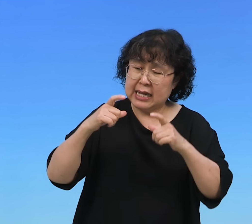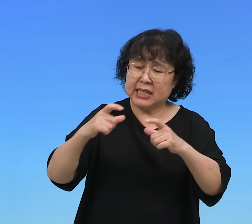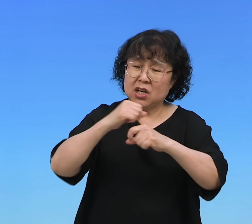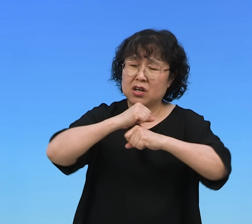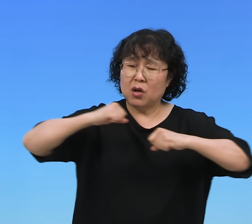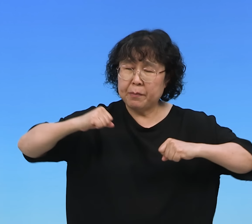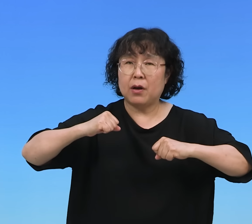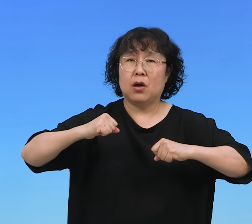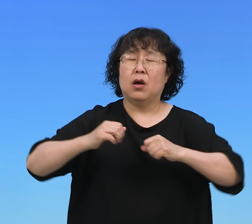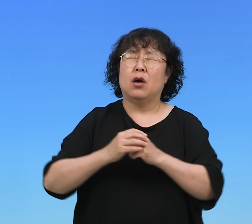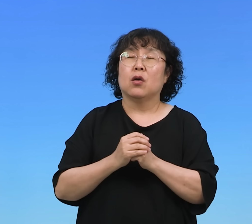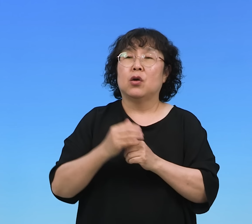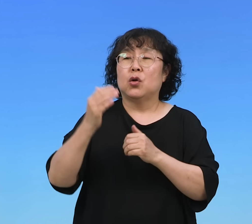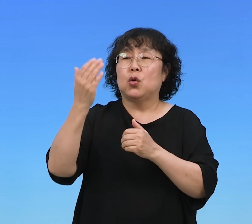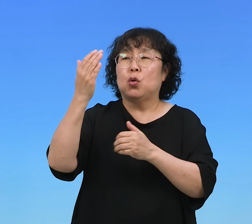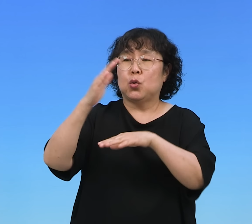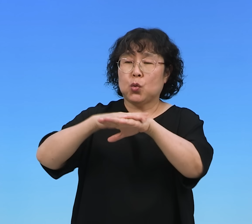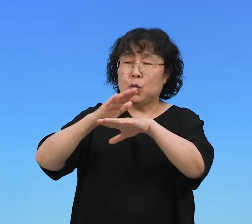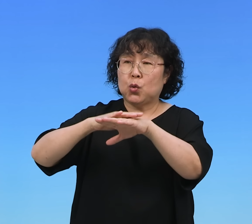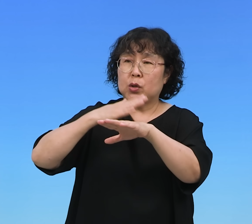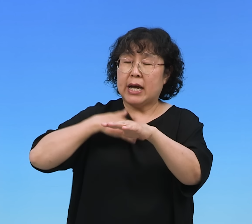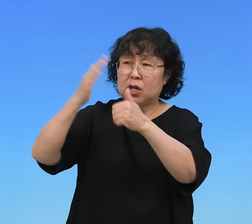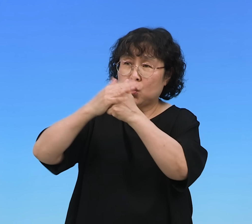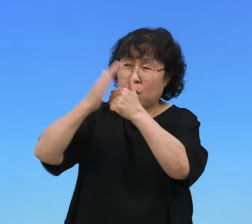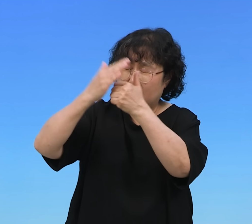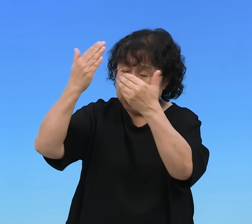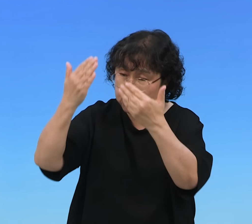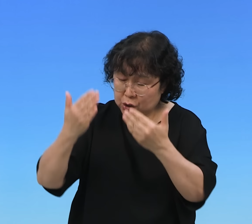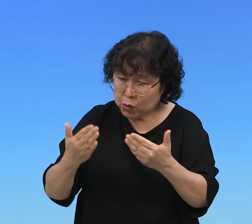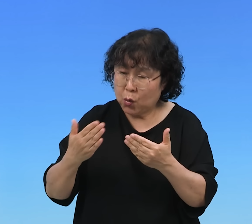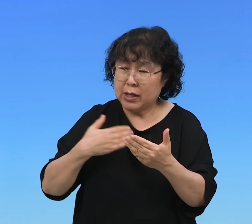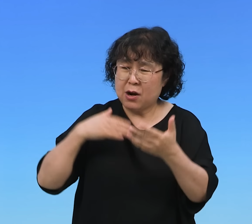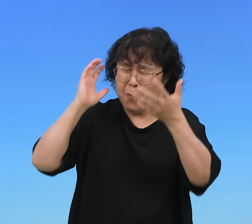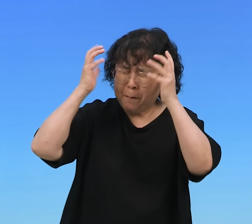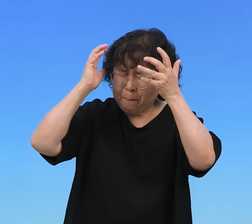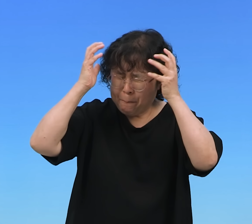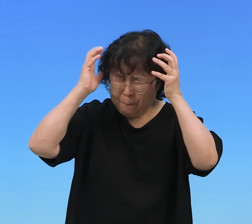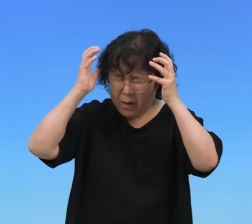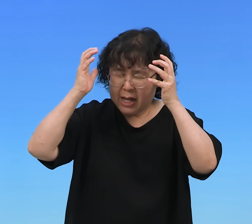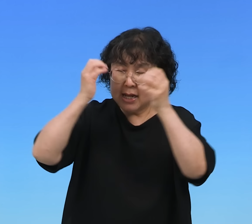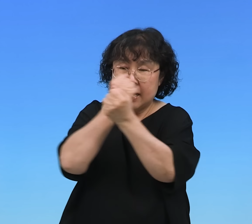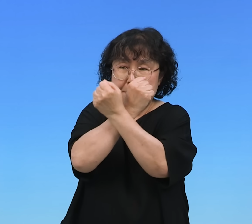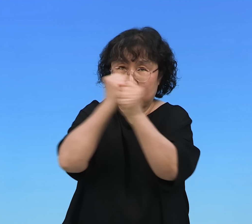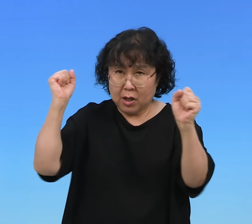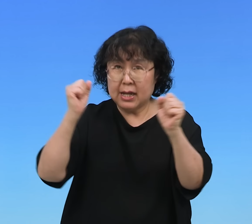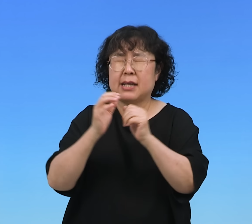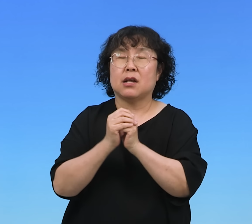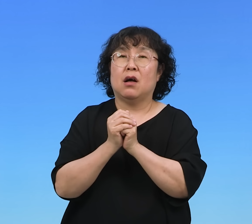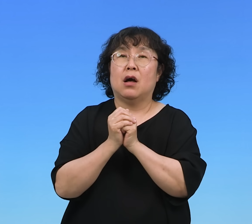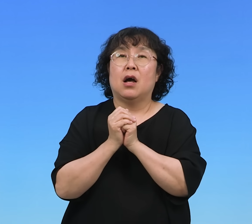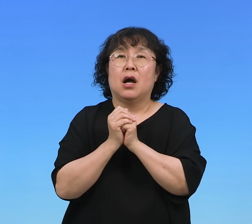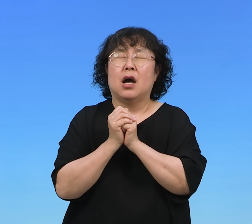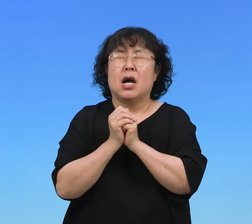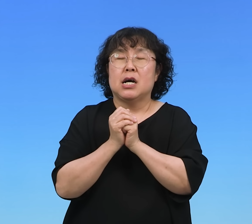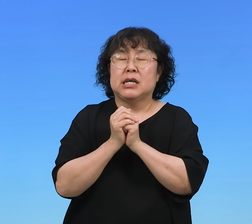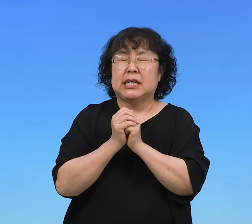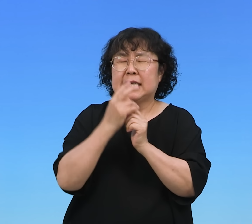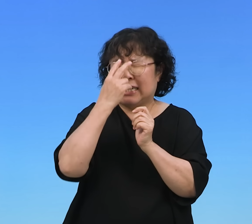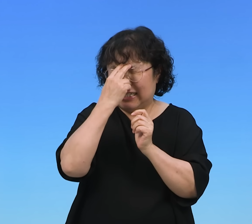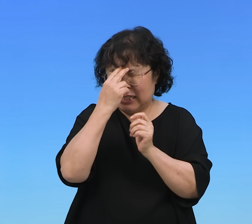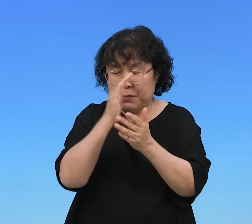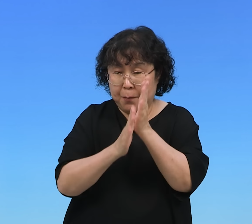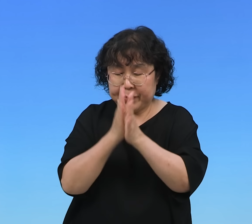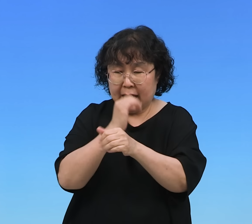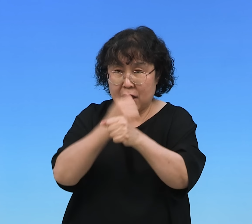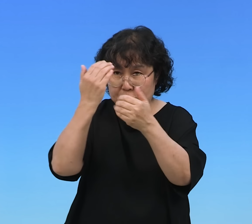넓히시고 주의 손으로 나를 도우사 나로 환난을 벗어나 내게 근심이 없게 하옵소서 하였더니 그 다음 같이 읽겠습니다